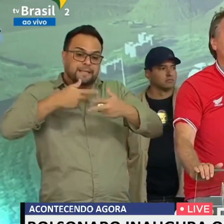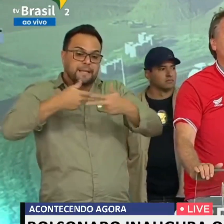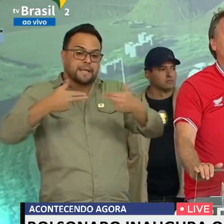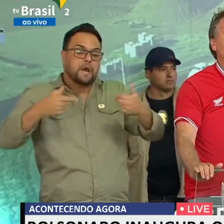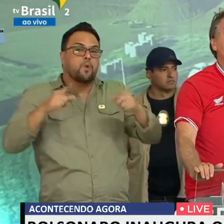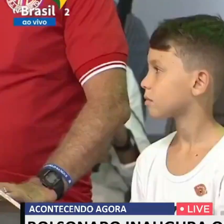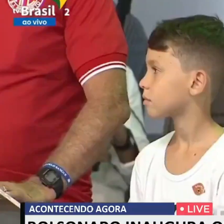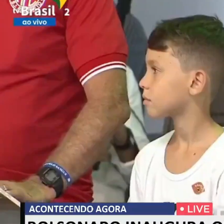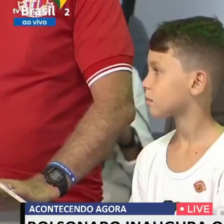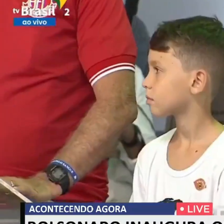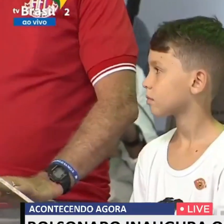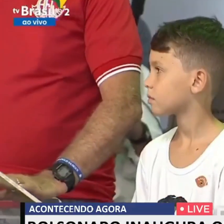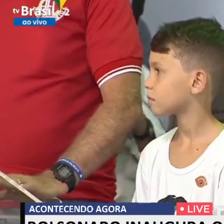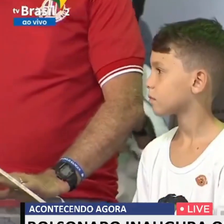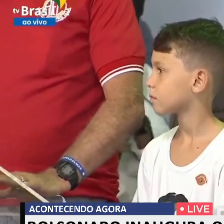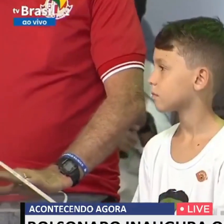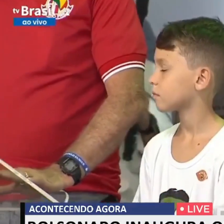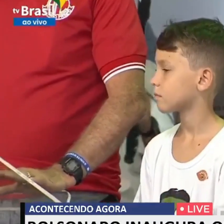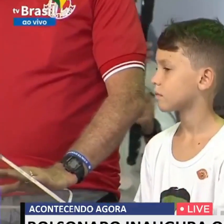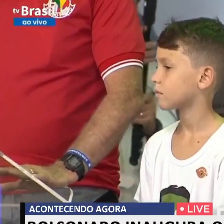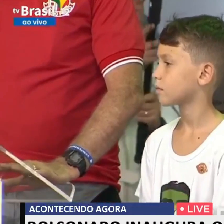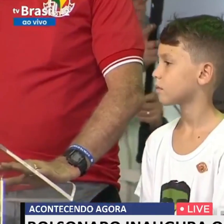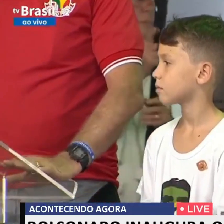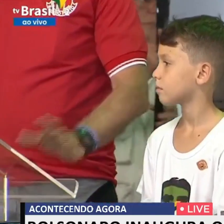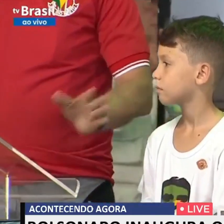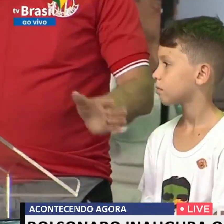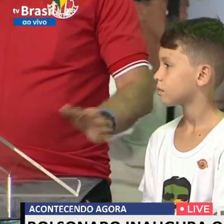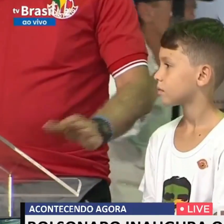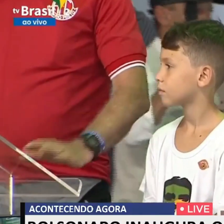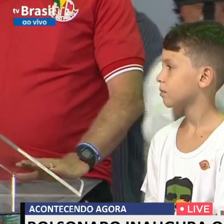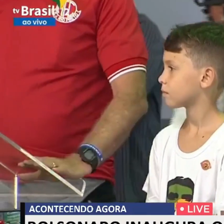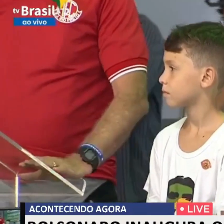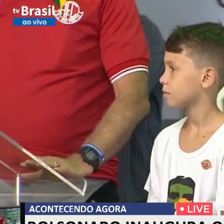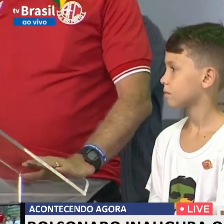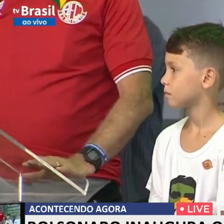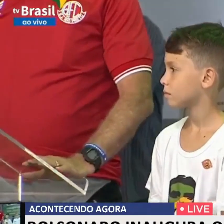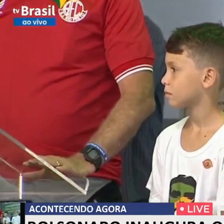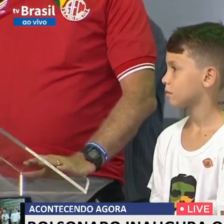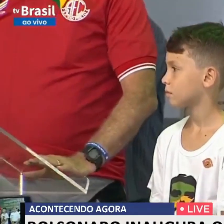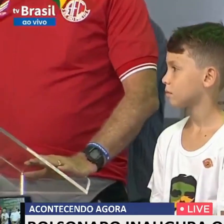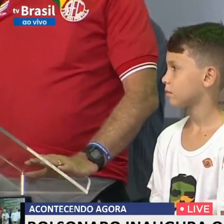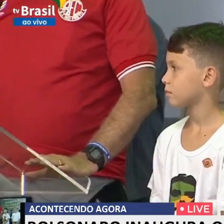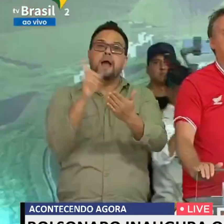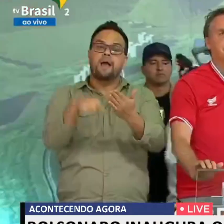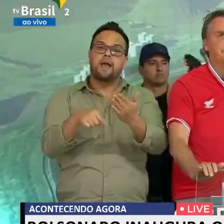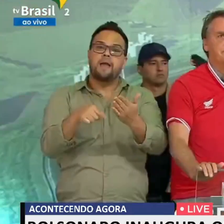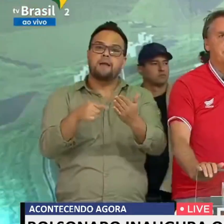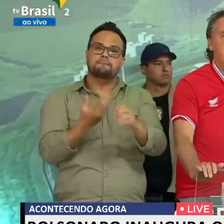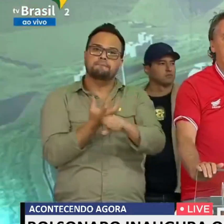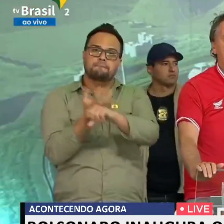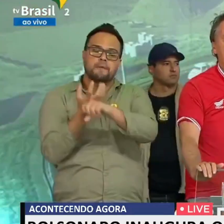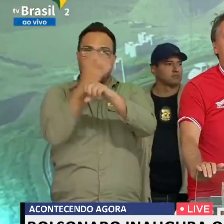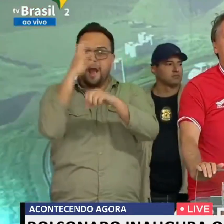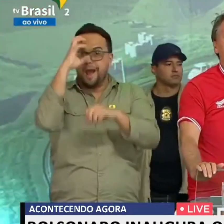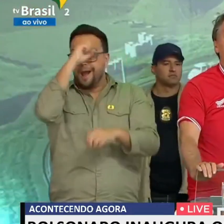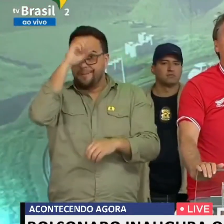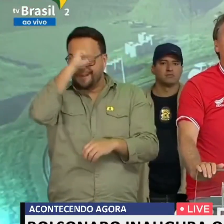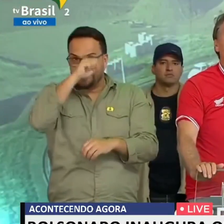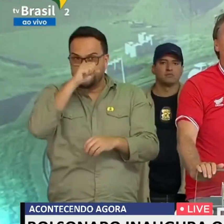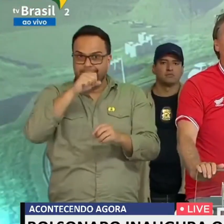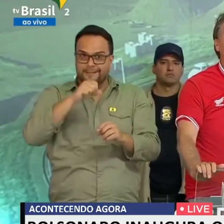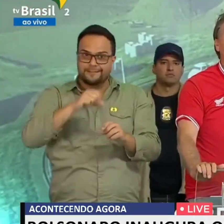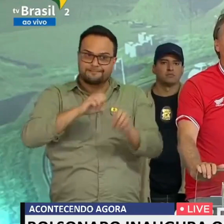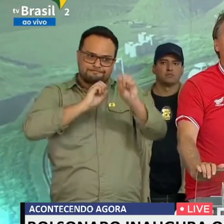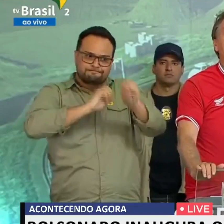casa, que é a educação. Depois vem da escola, que é a instrução. E cada